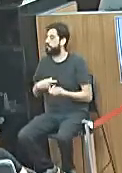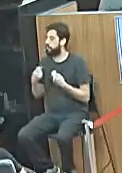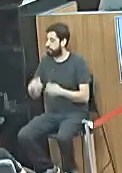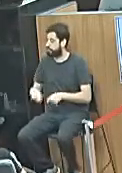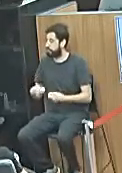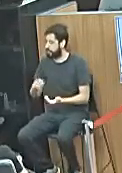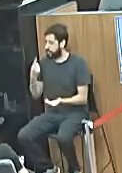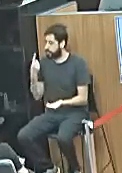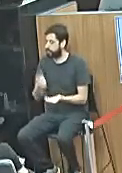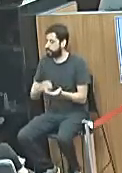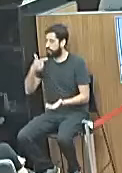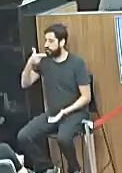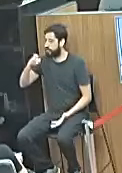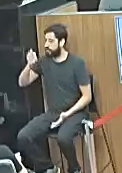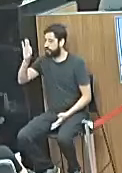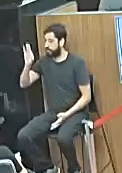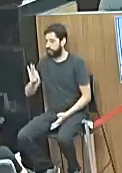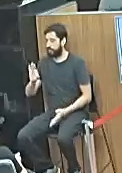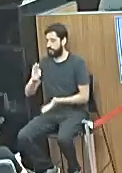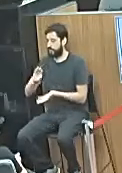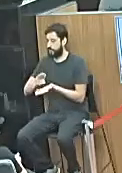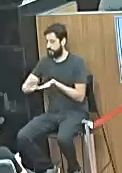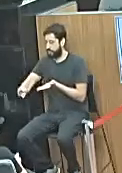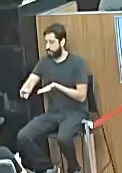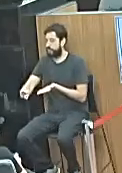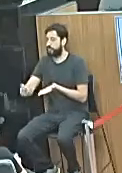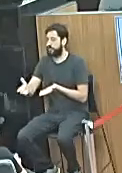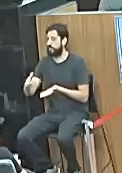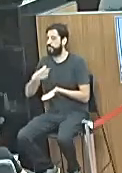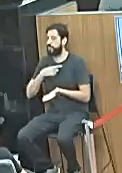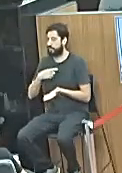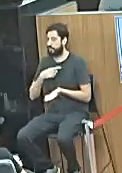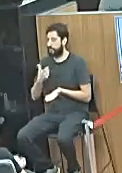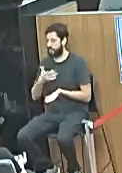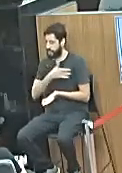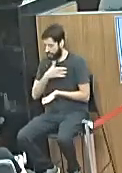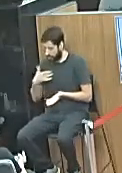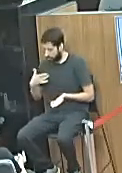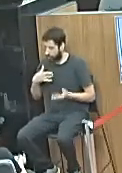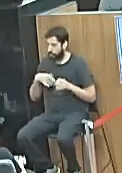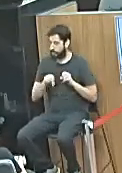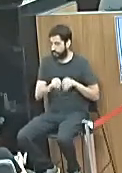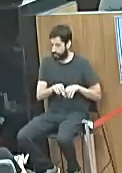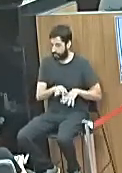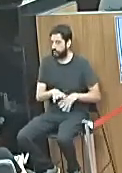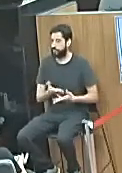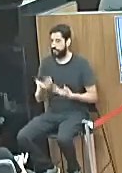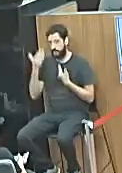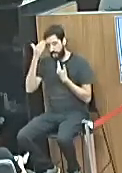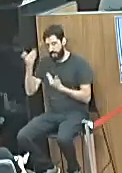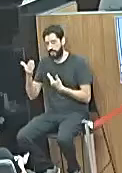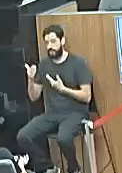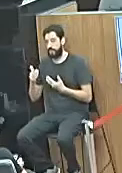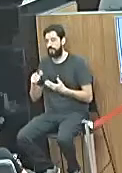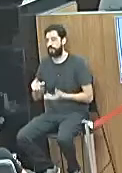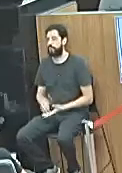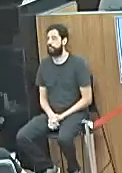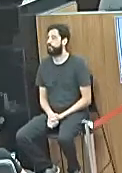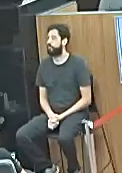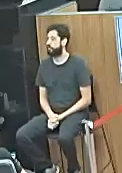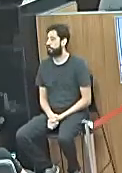por cento de investimento da sua receita corrente líquida em saúde e educação agradeço a